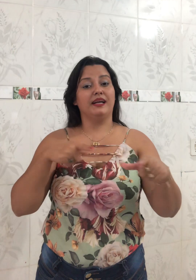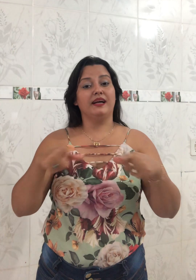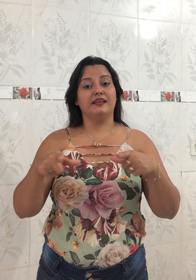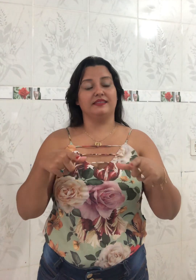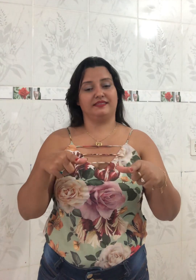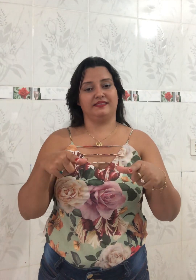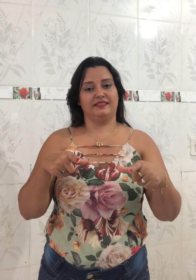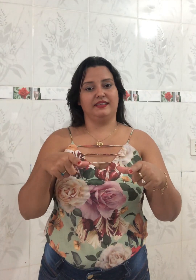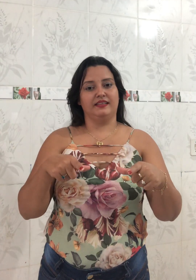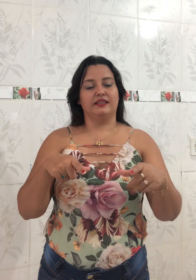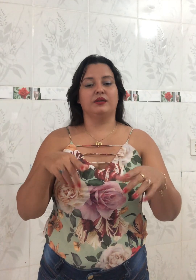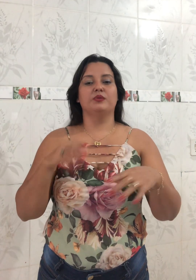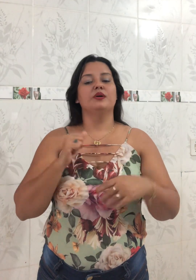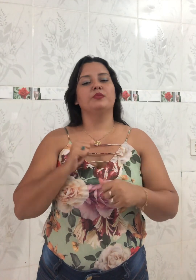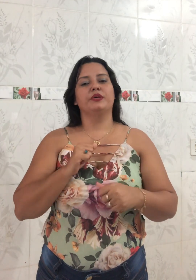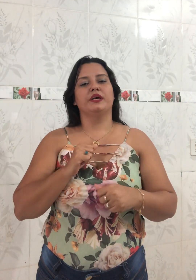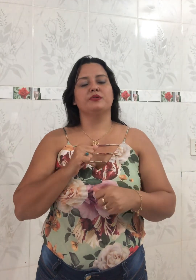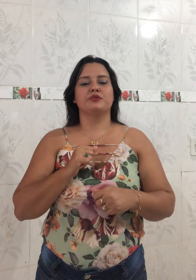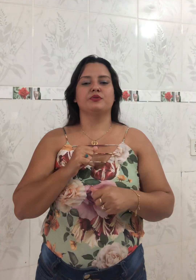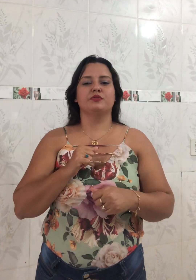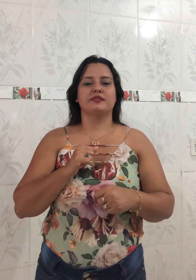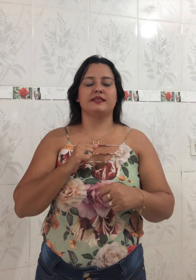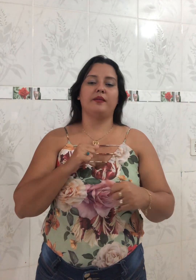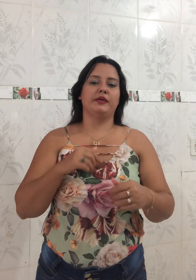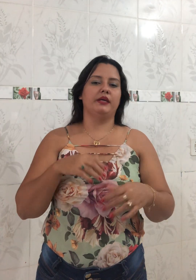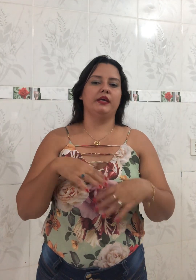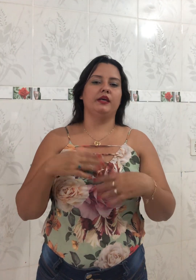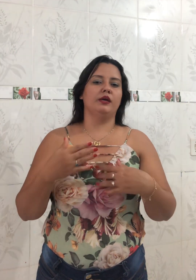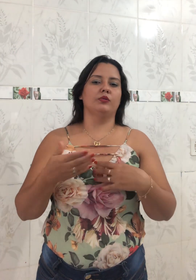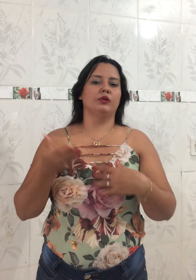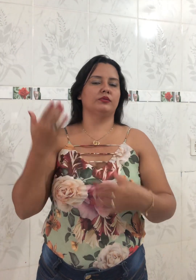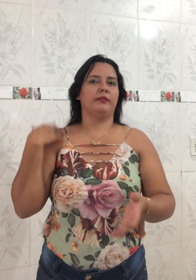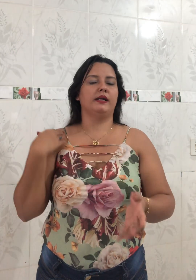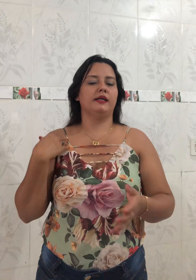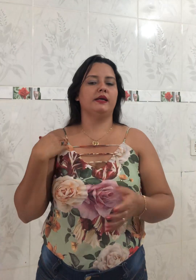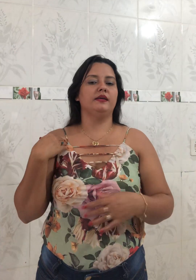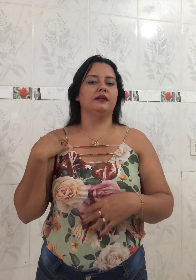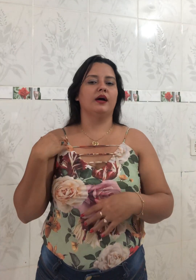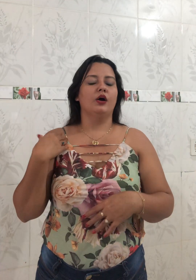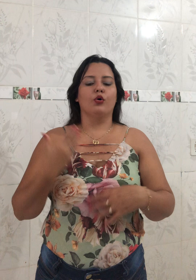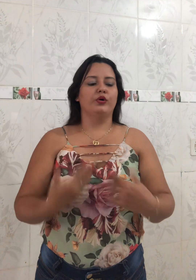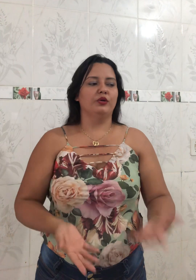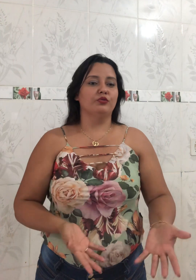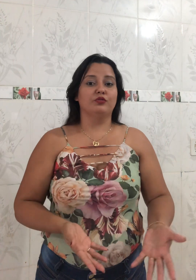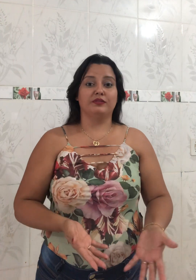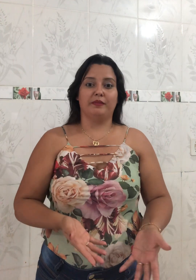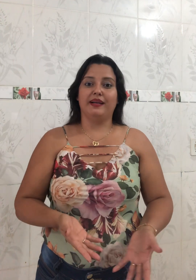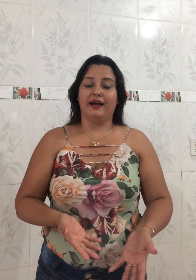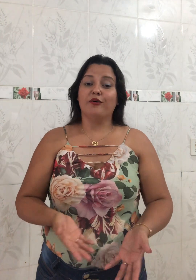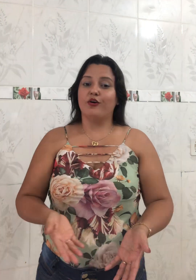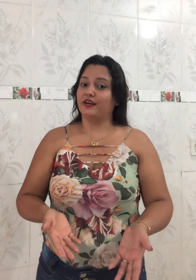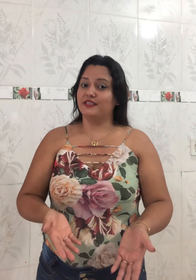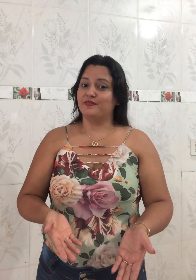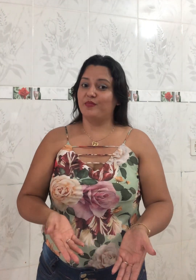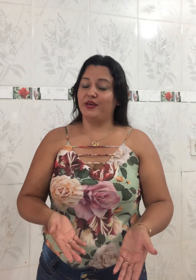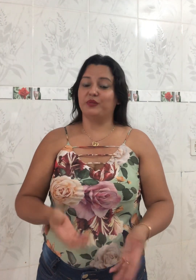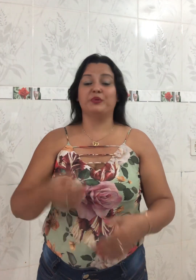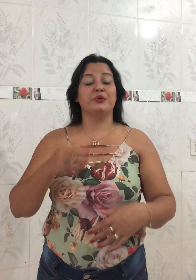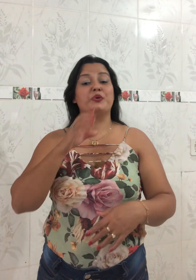trabalhar. Então, por que o surdo sabe que eu não trabalhei ainda? Ou que eu não vou trabalhar agora, nesse momento? Porque eu coloquei